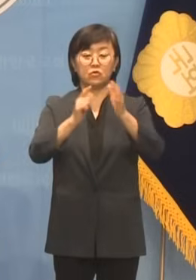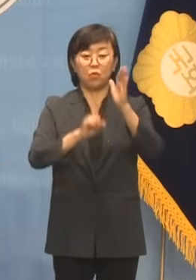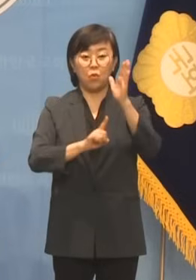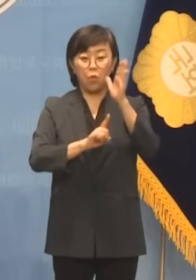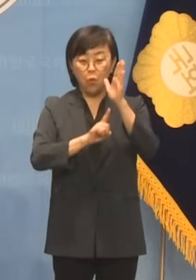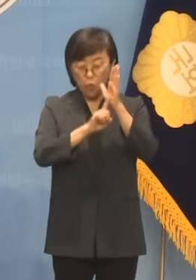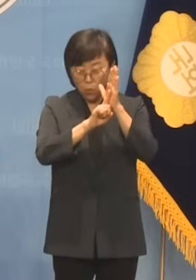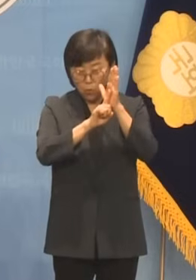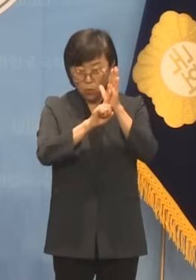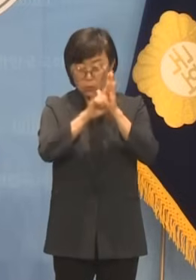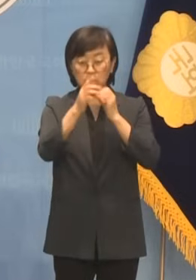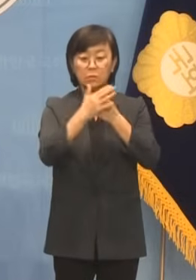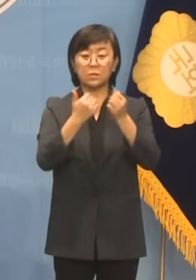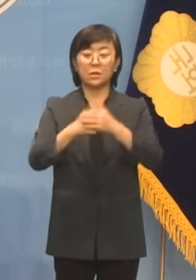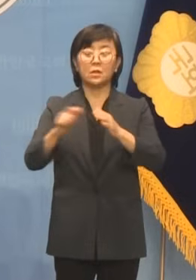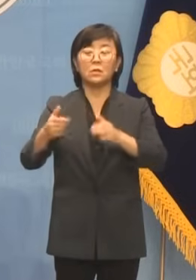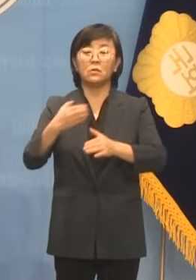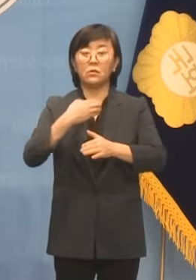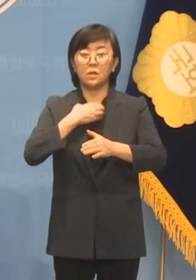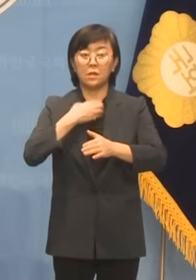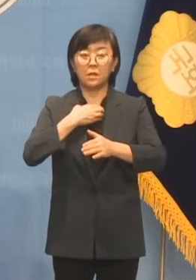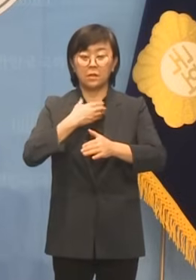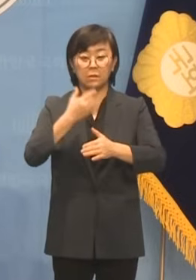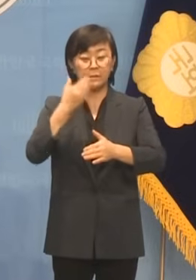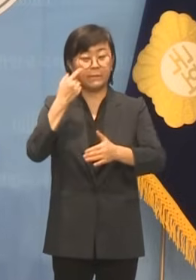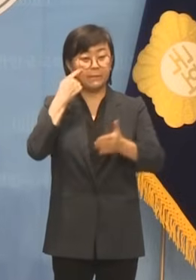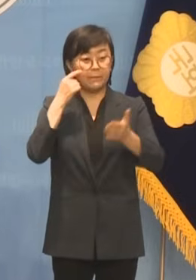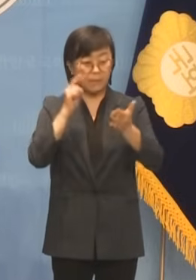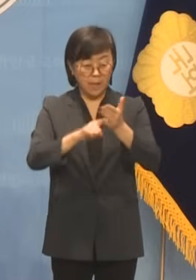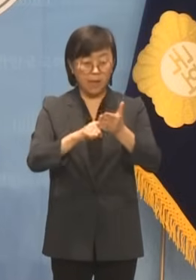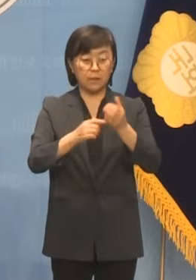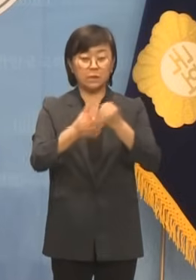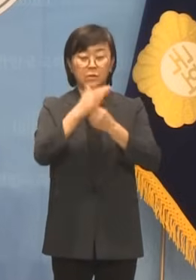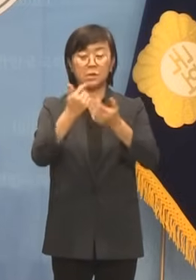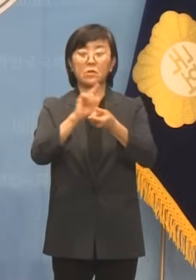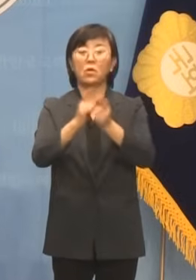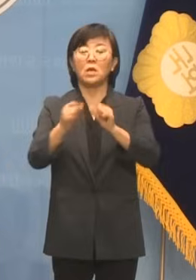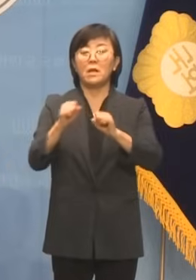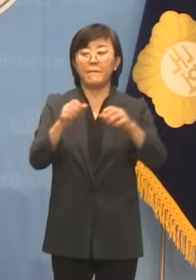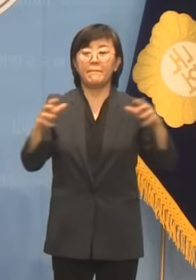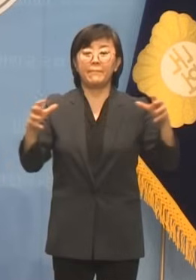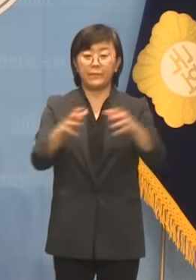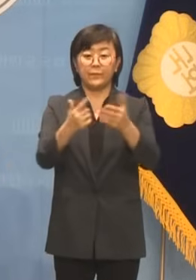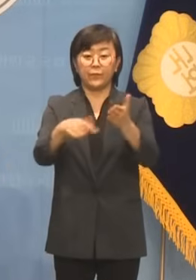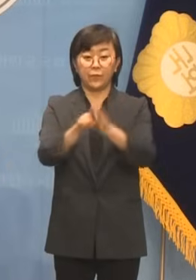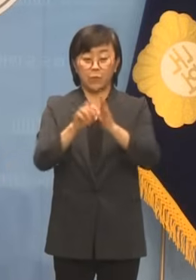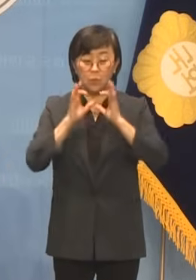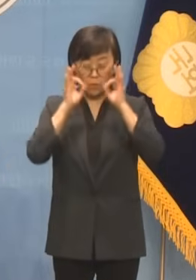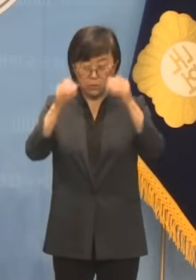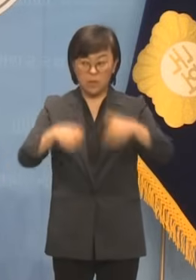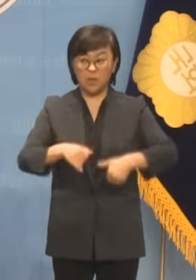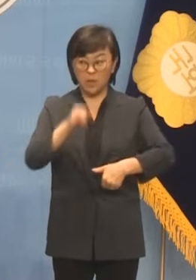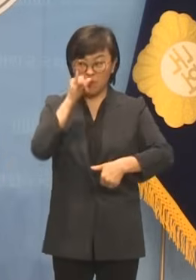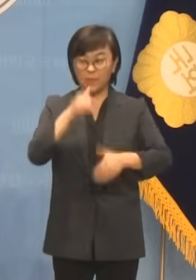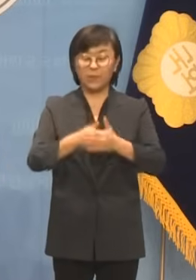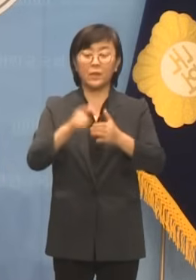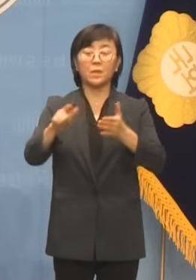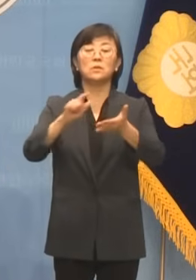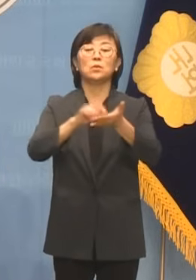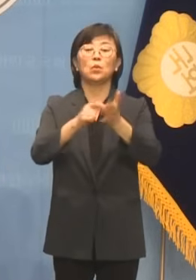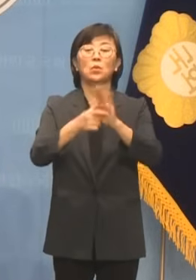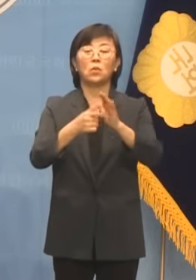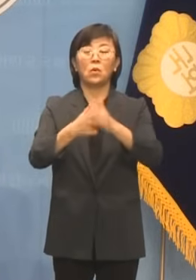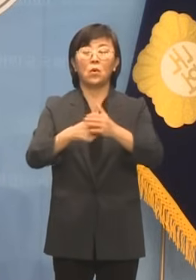상승하고 거대 위기를 우리가 포착했다면 이제는 서로 힘을 합치기 위한 노력을 해야 하고